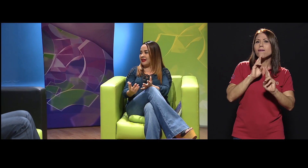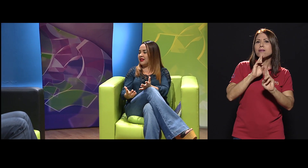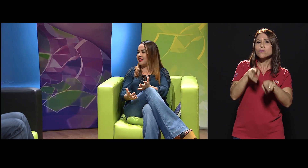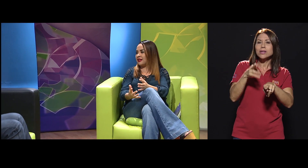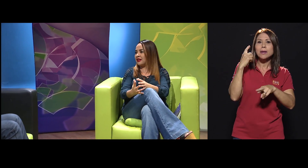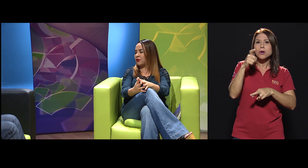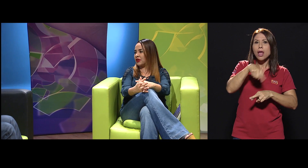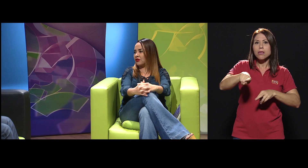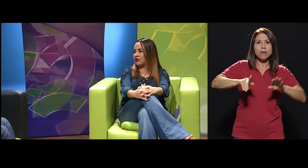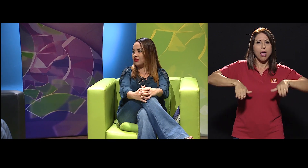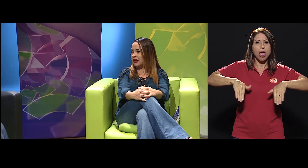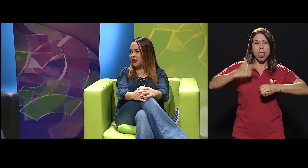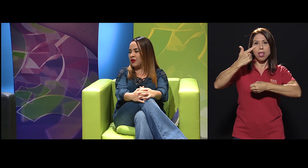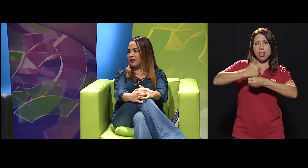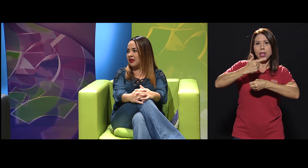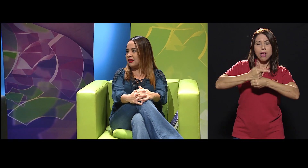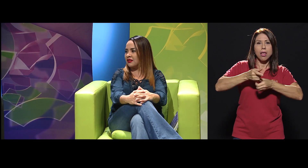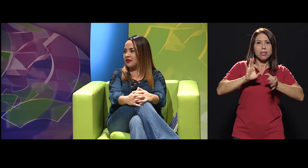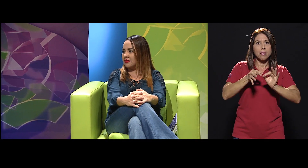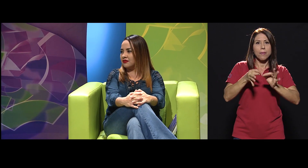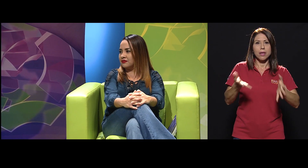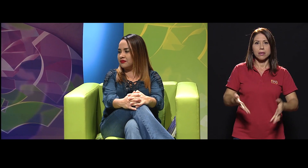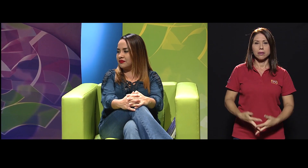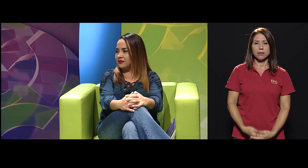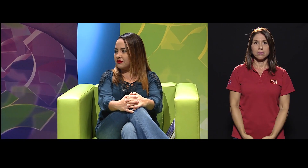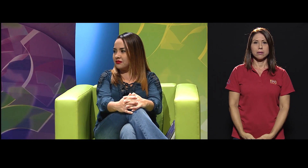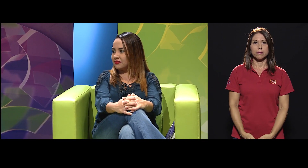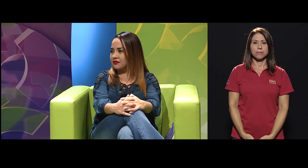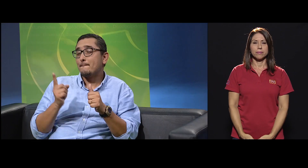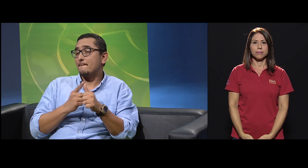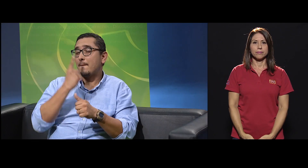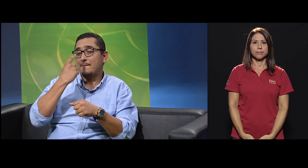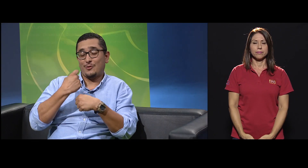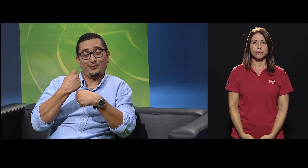la carencia de esta interpretación en lengua de señas?